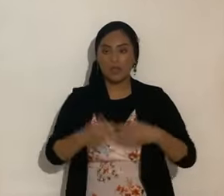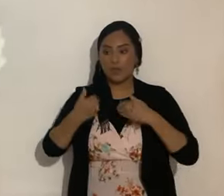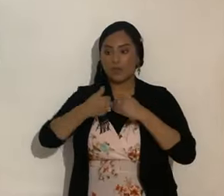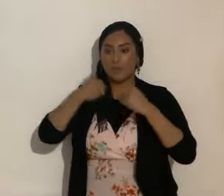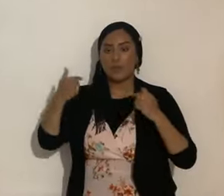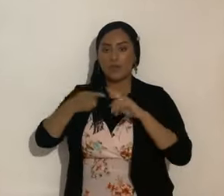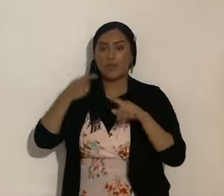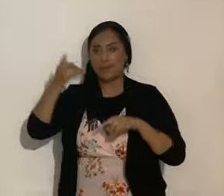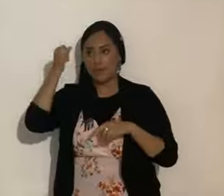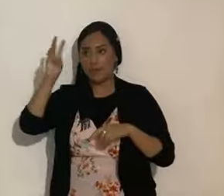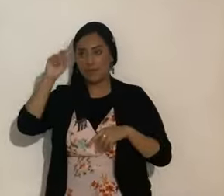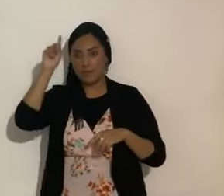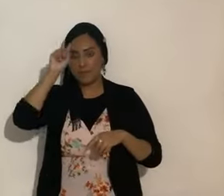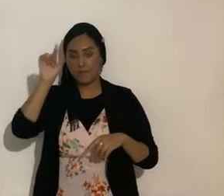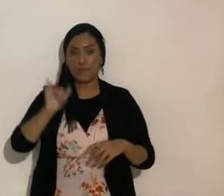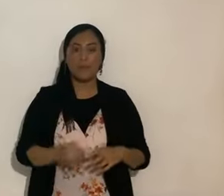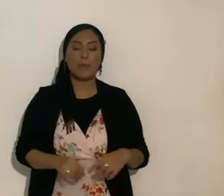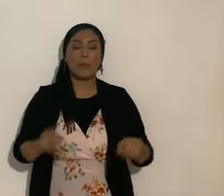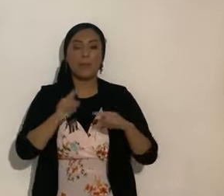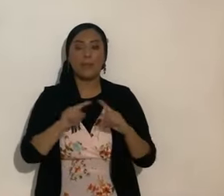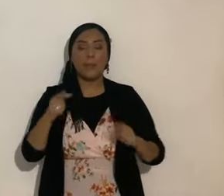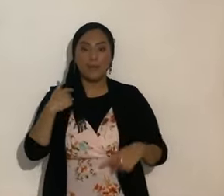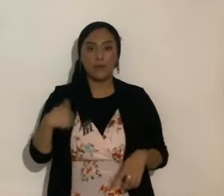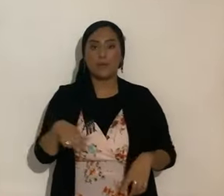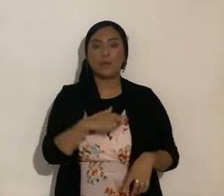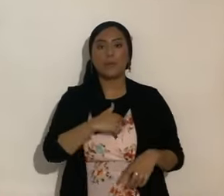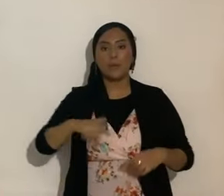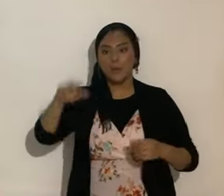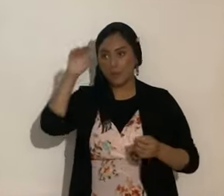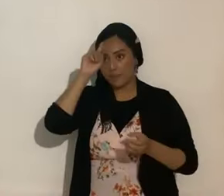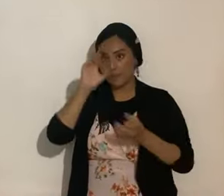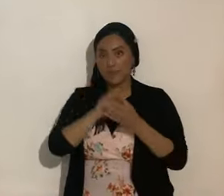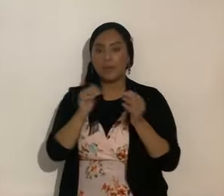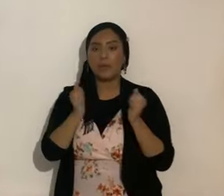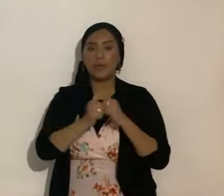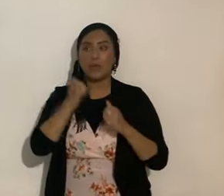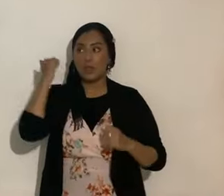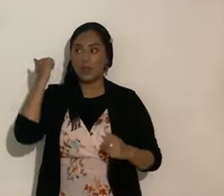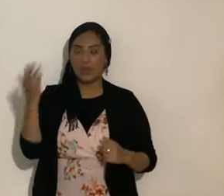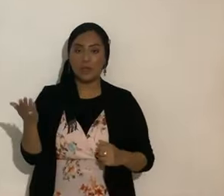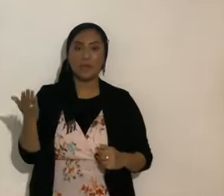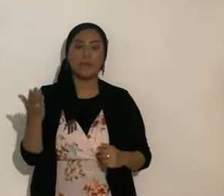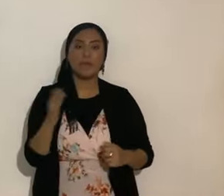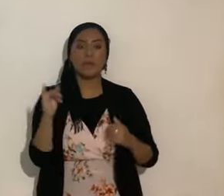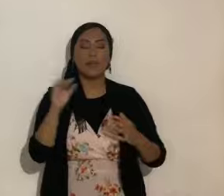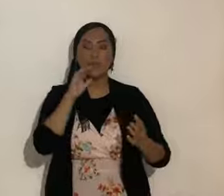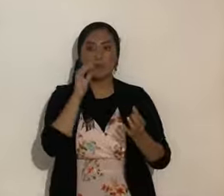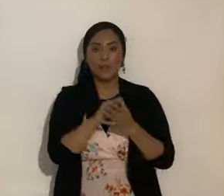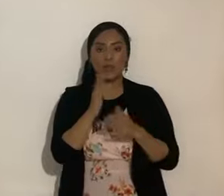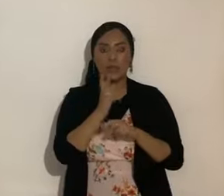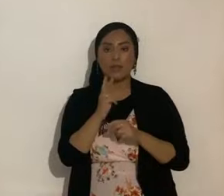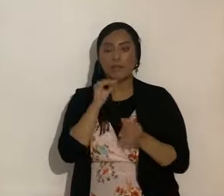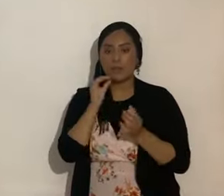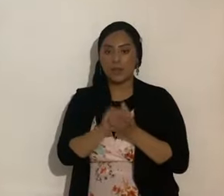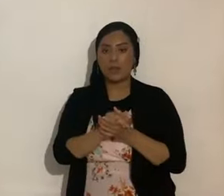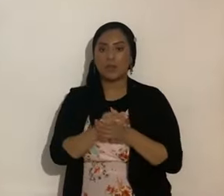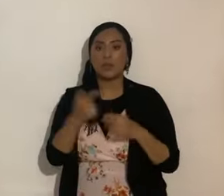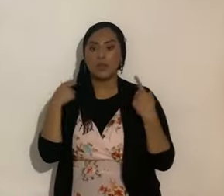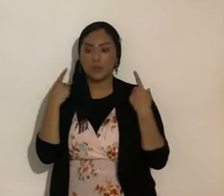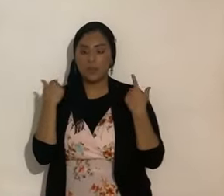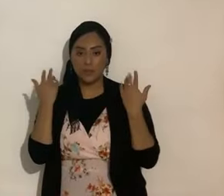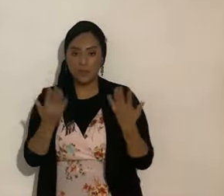de Yahshua por la eternidad. Pero para los que hemos sido fieles a Él, como la novia, porque la Keilah es la novia, lo